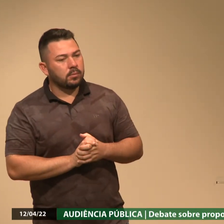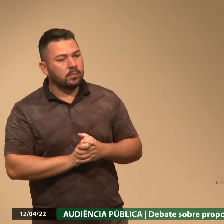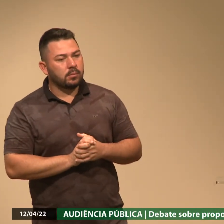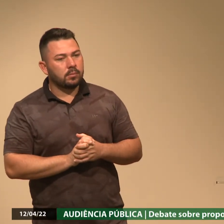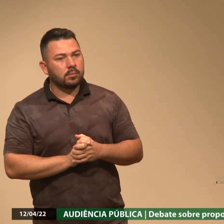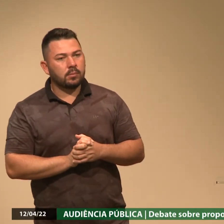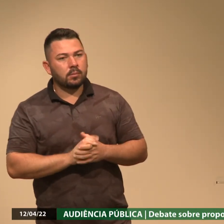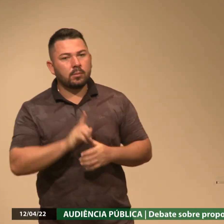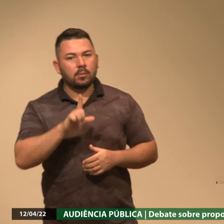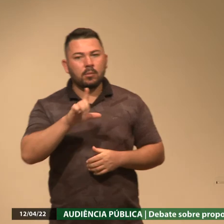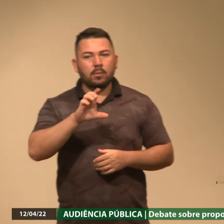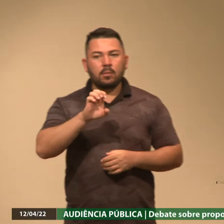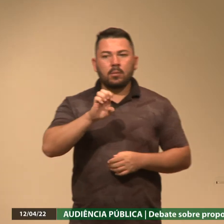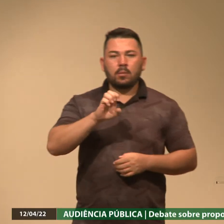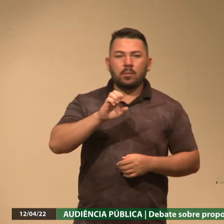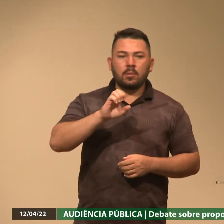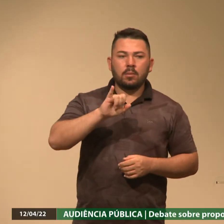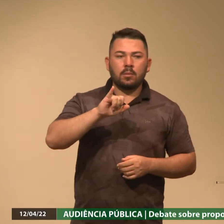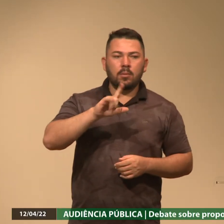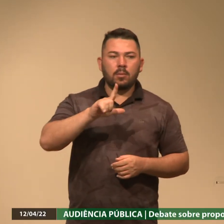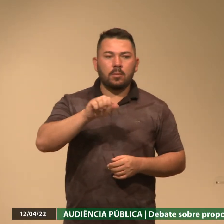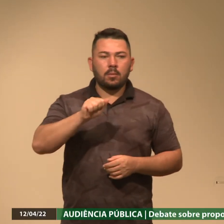Oi Leila mudou